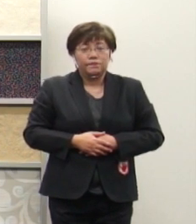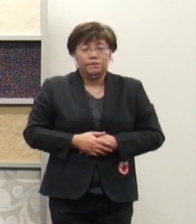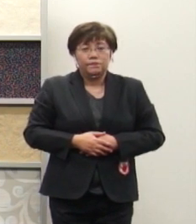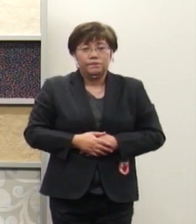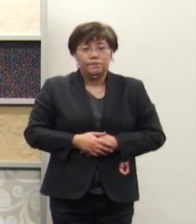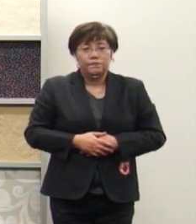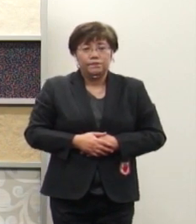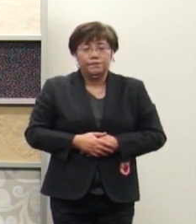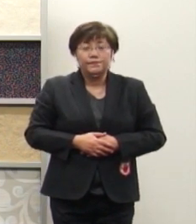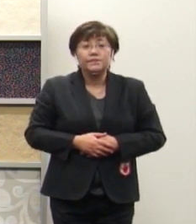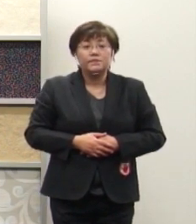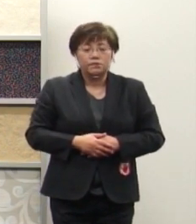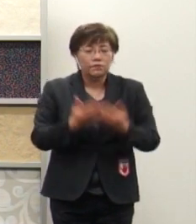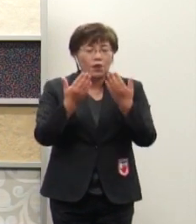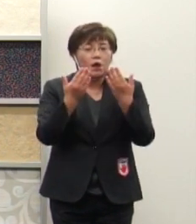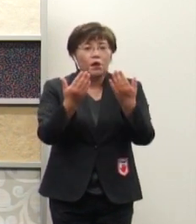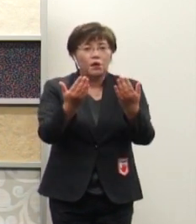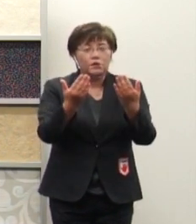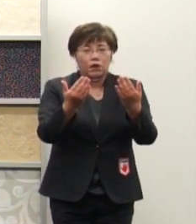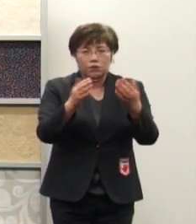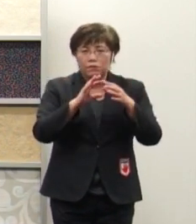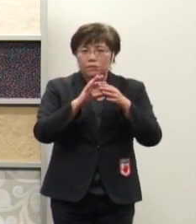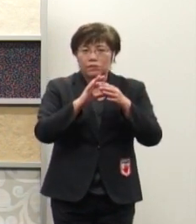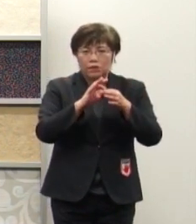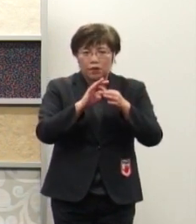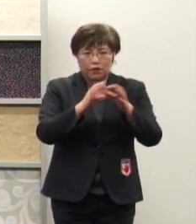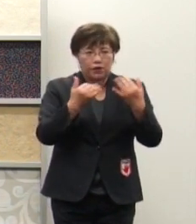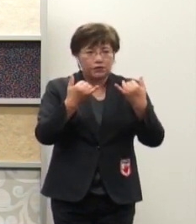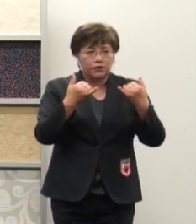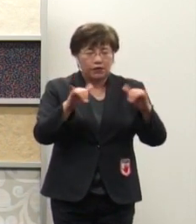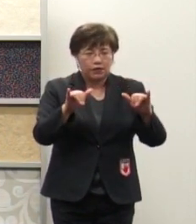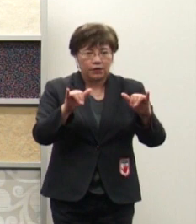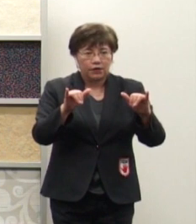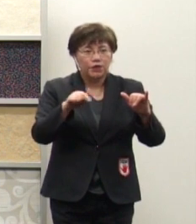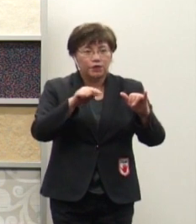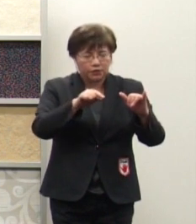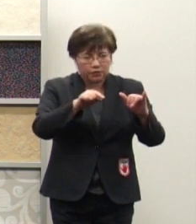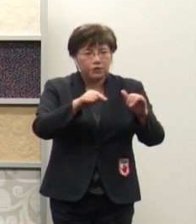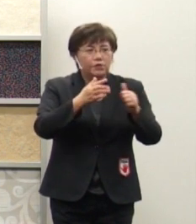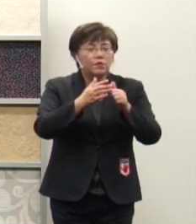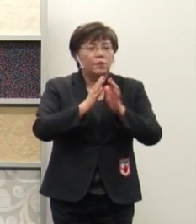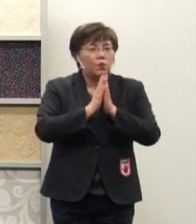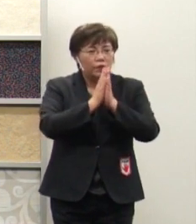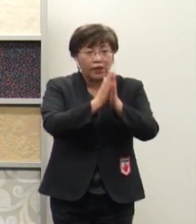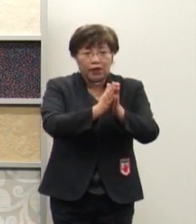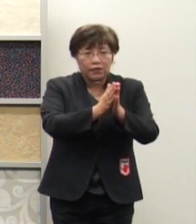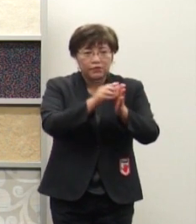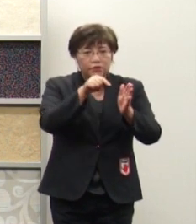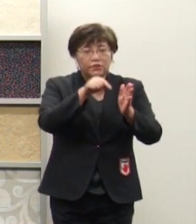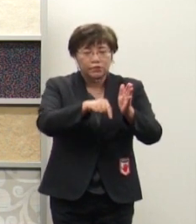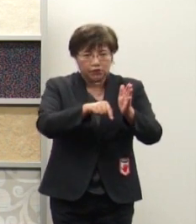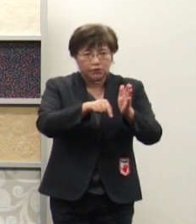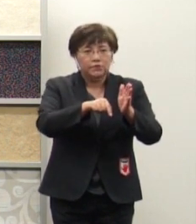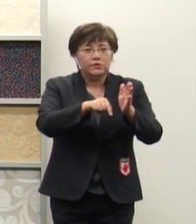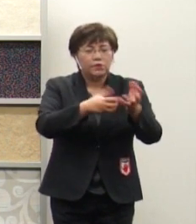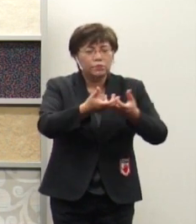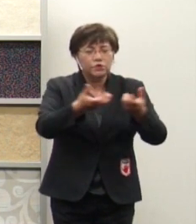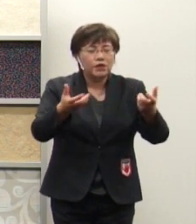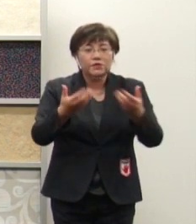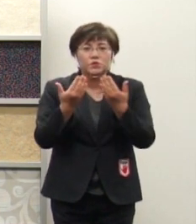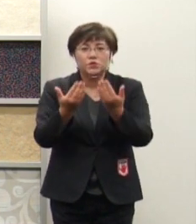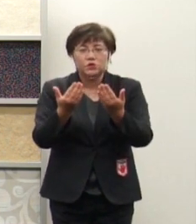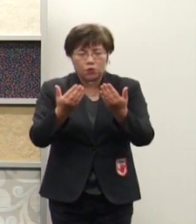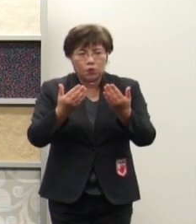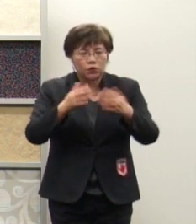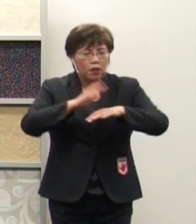なお学校関係者に対する要請のうち 分割授業やオンライン授